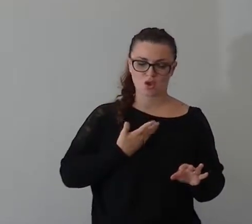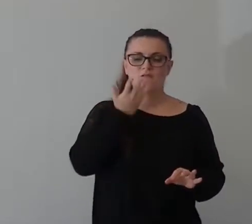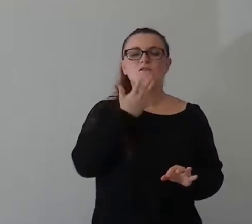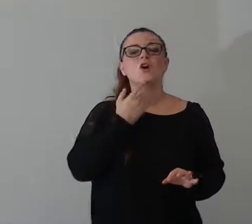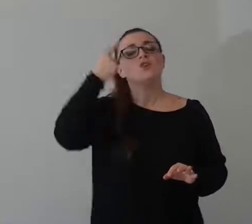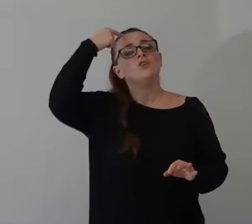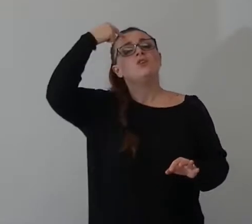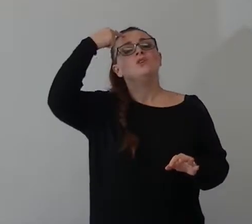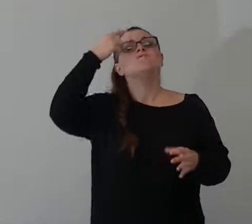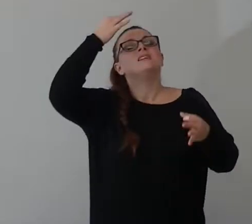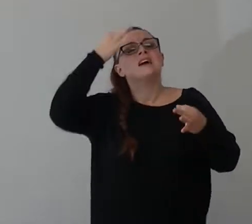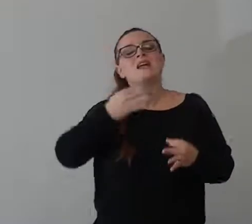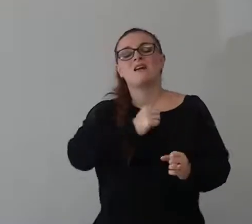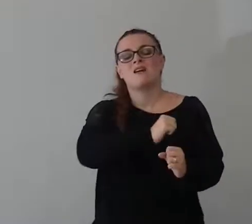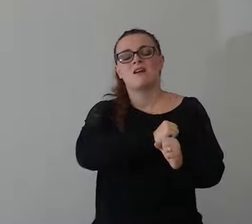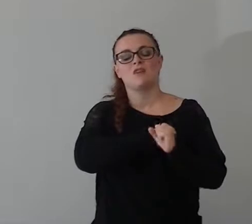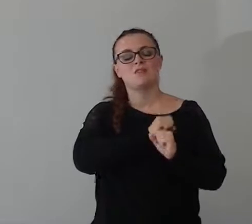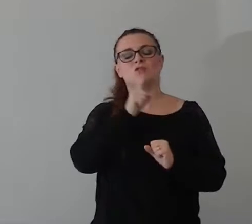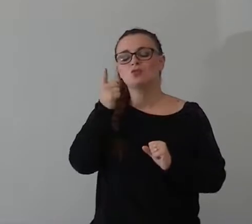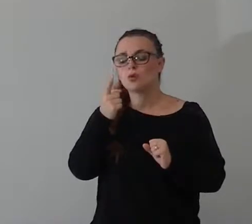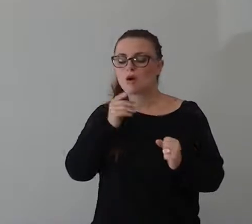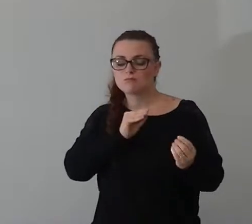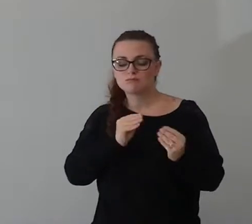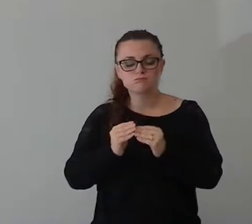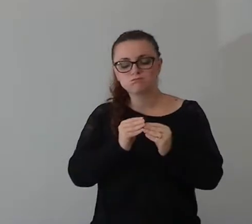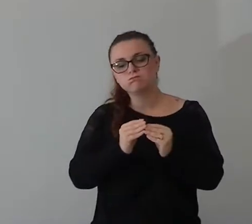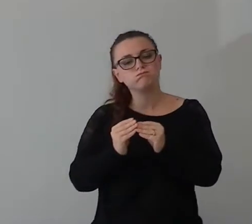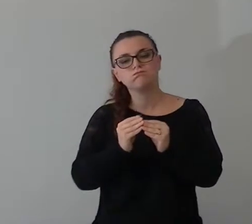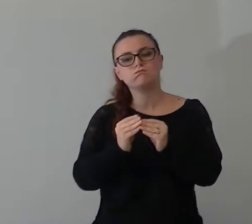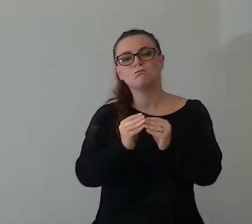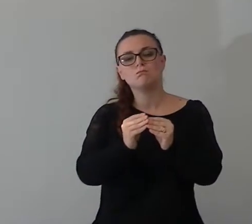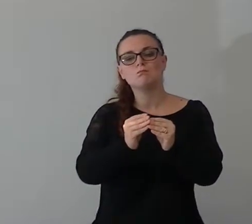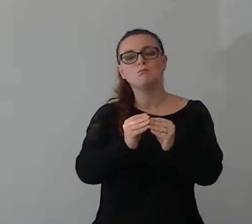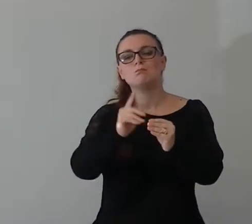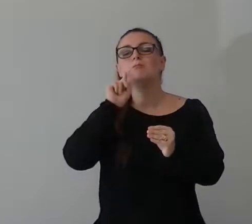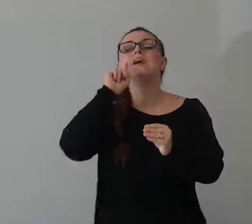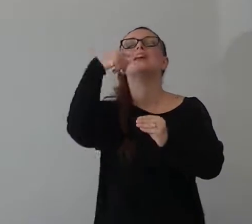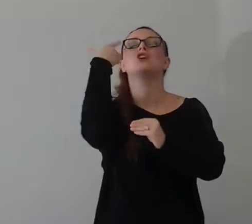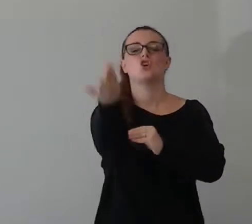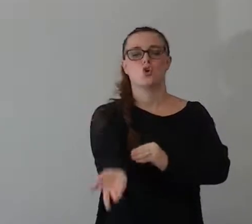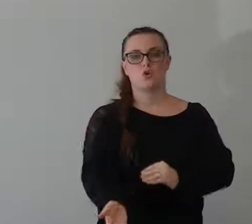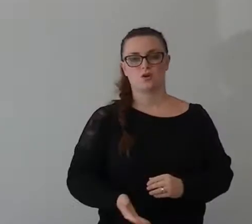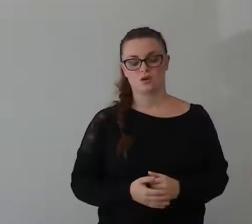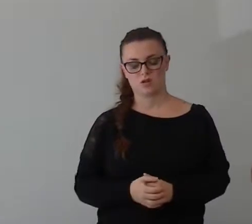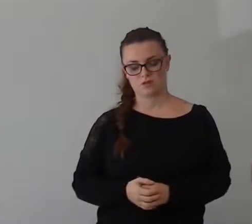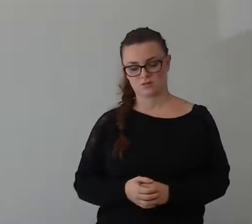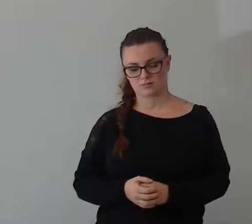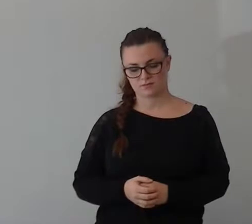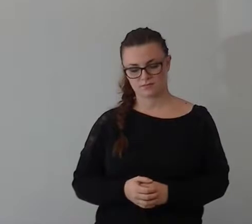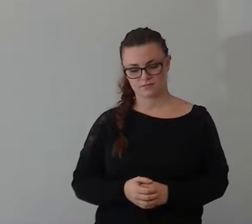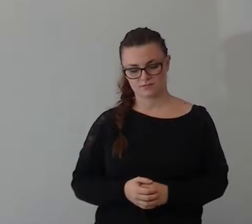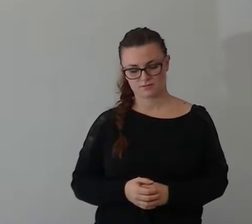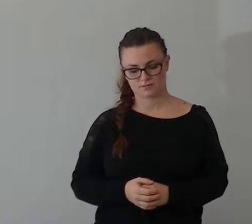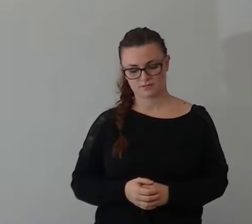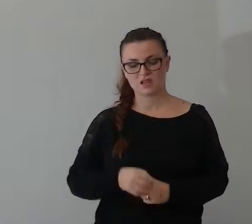stai preparando qualche cosa di meglio per me, e attendo la tua grazia, e nel frattempo mi rifugio sotto la